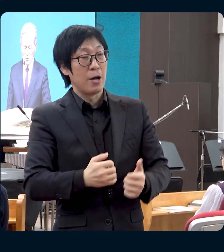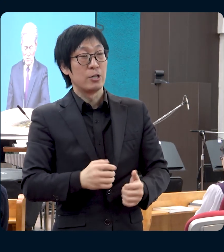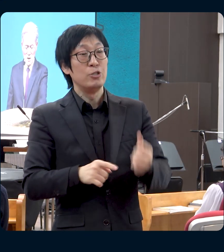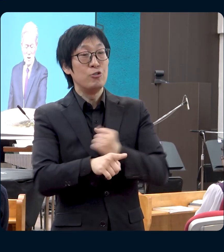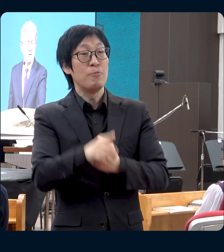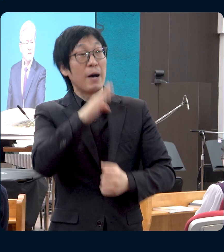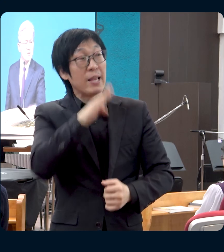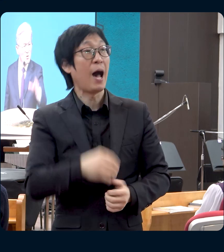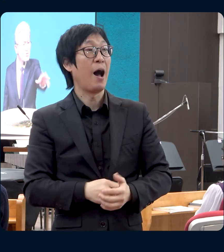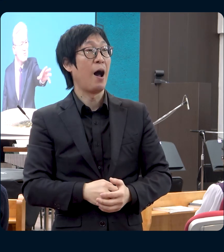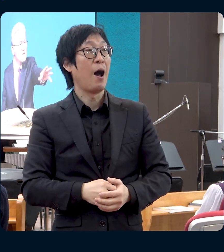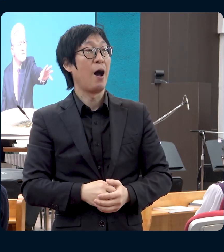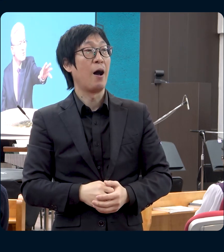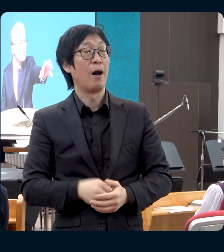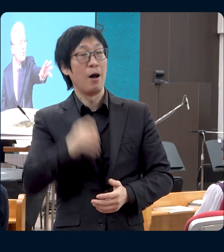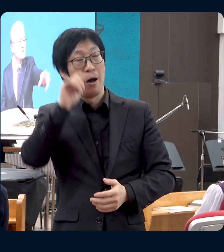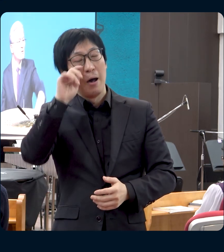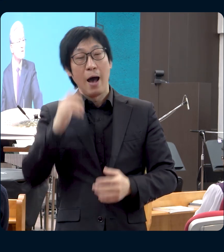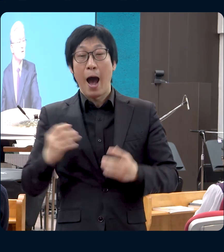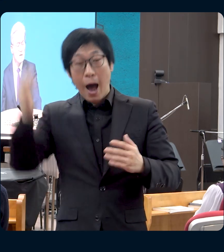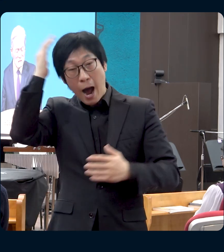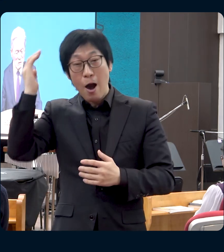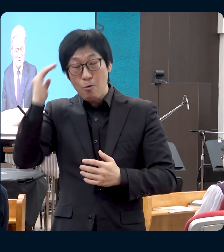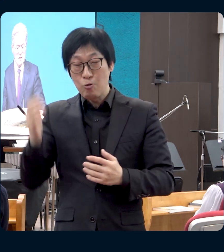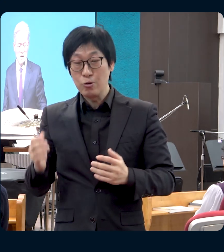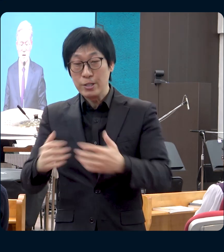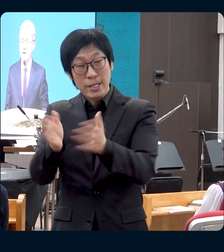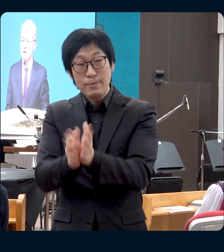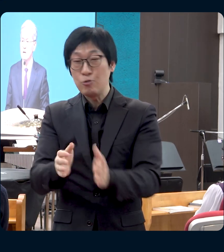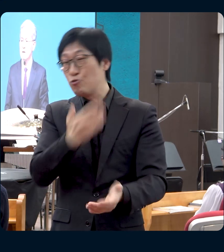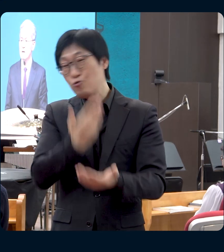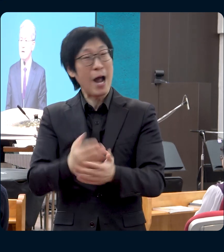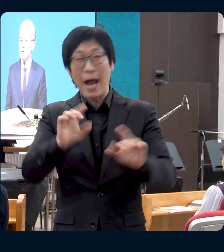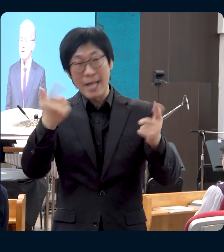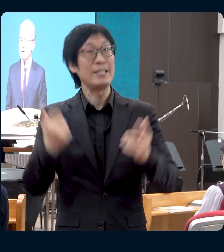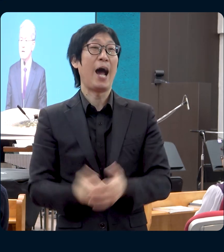아니 어떻게 네 성지순례 일정 좀 꼬인다고 그래서 그렇게